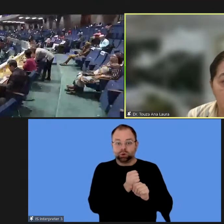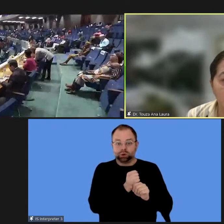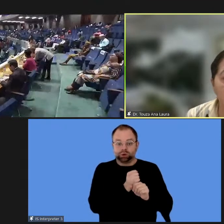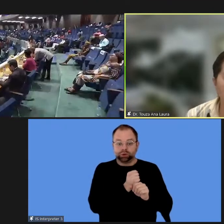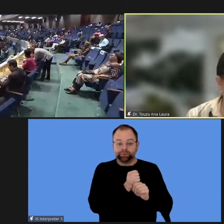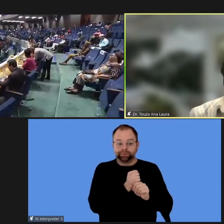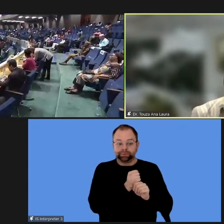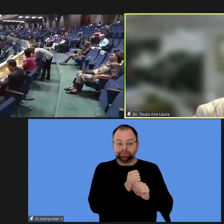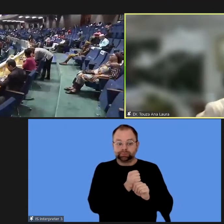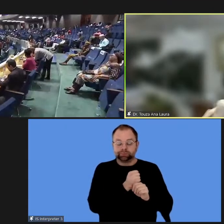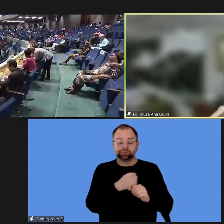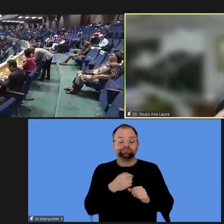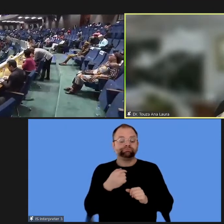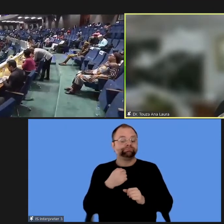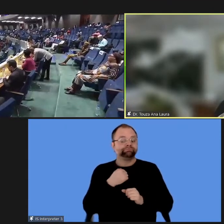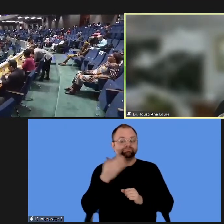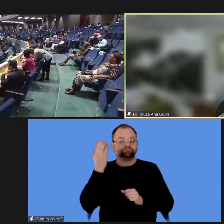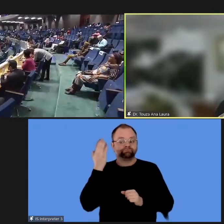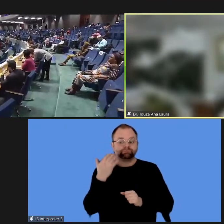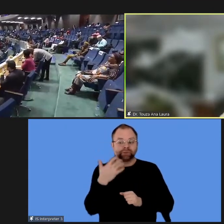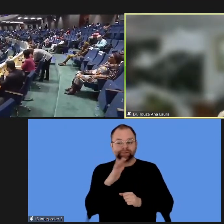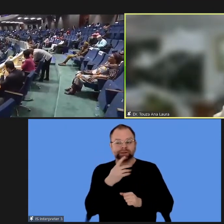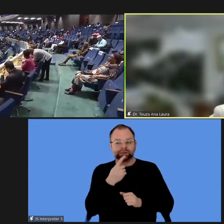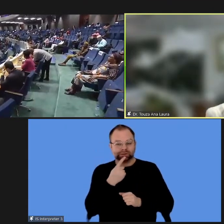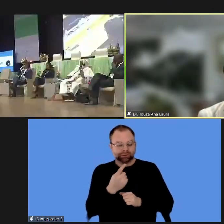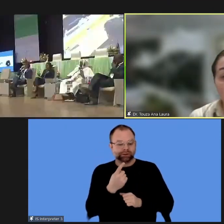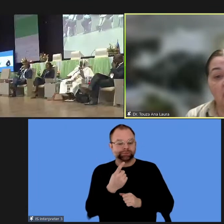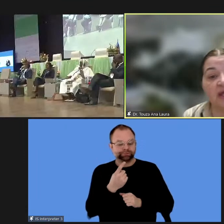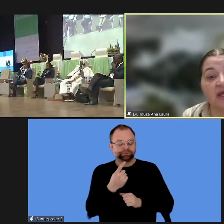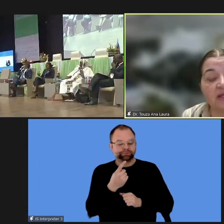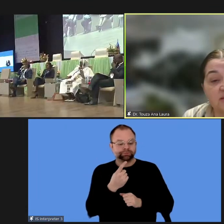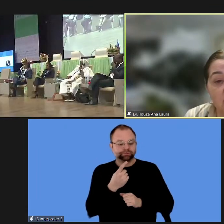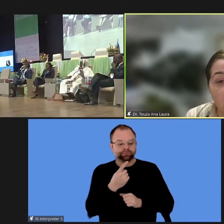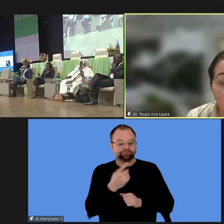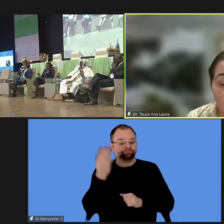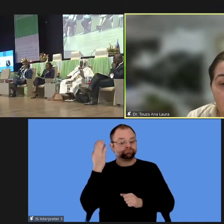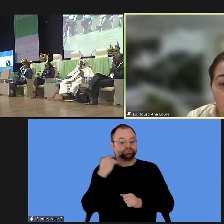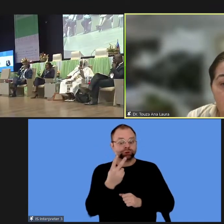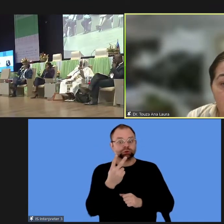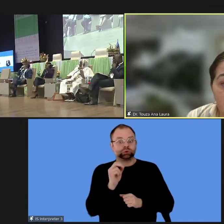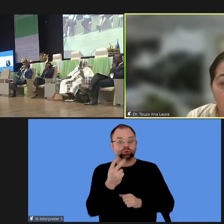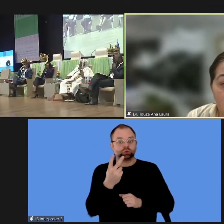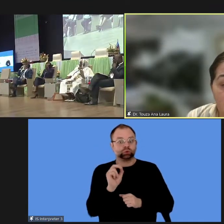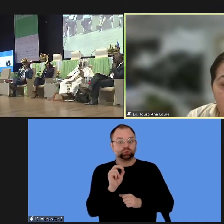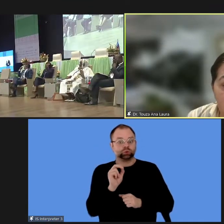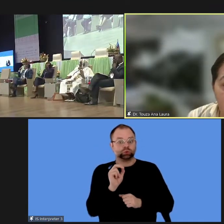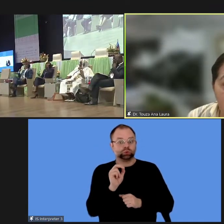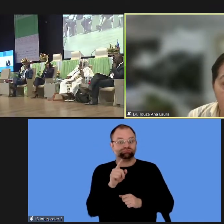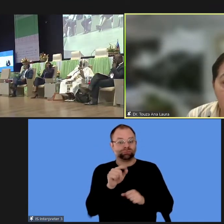en 2020, avec la COVID-19